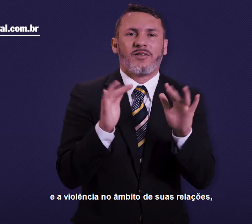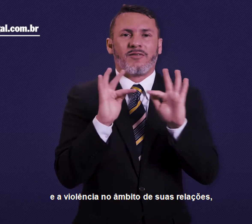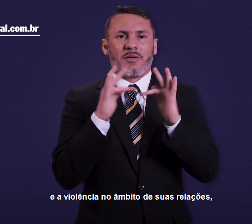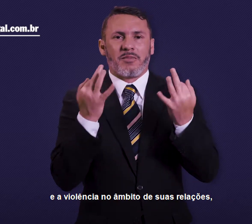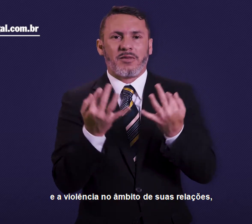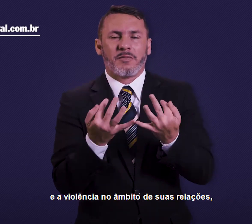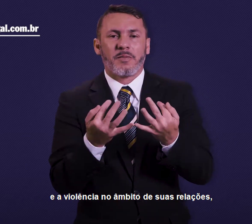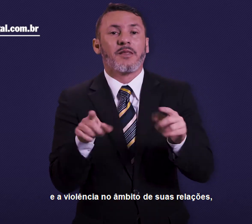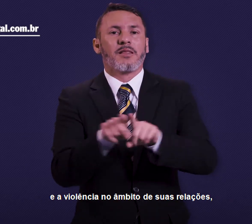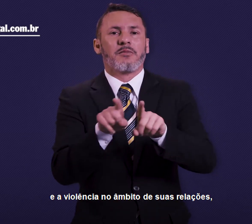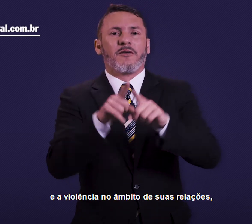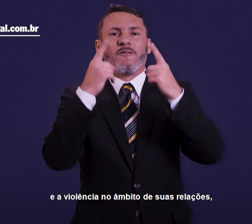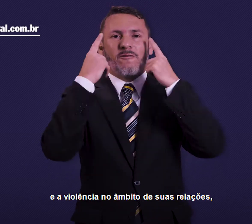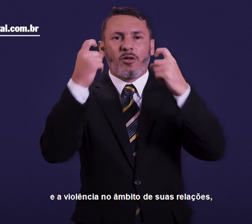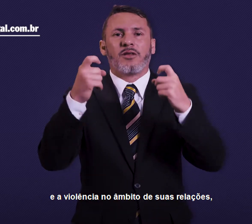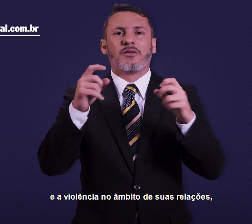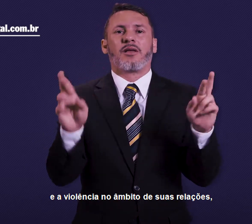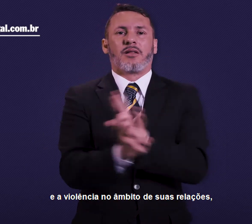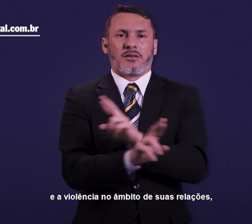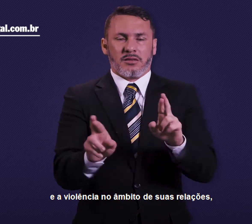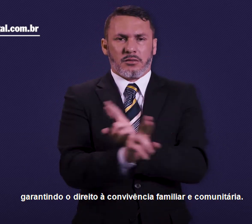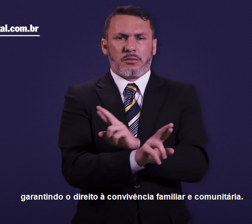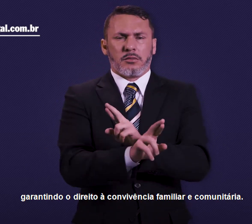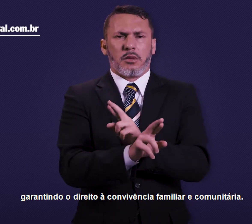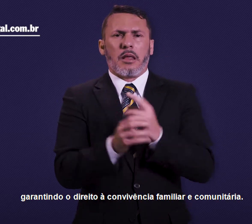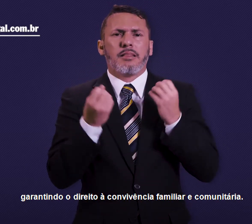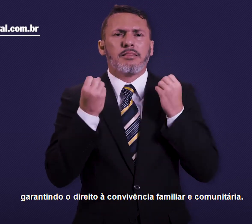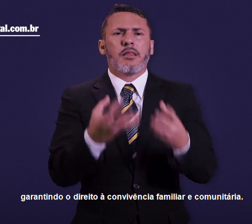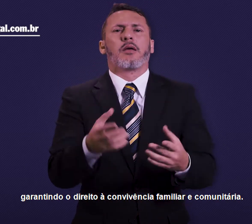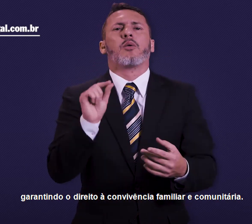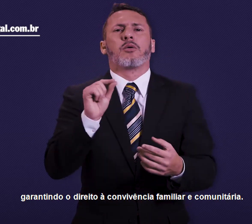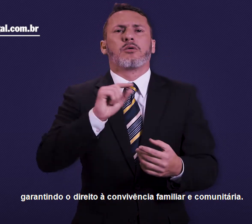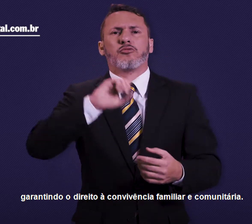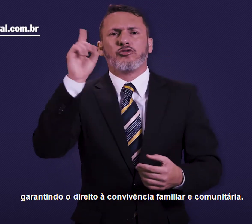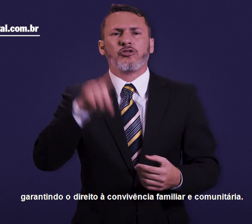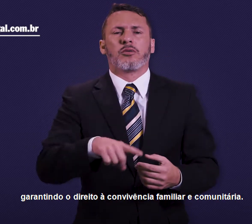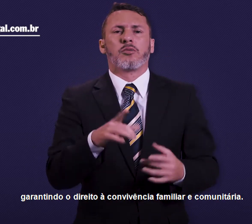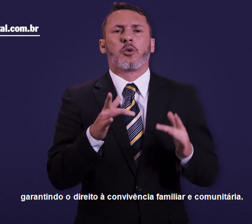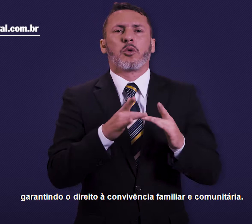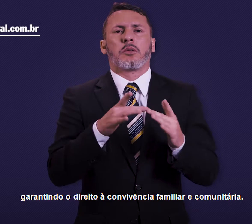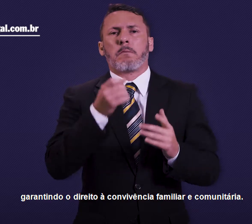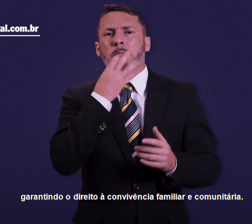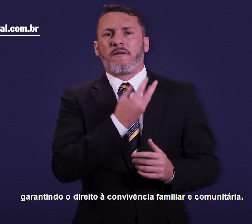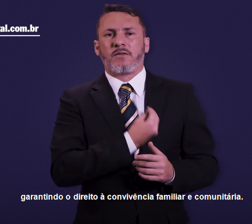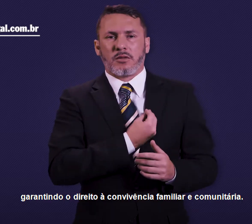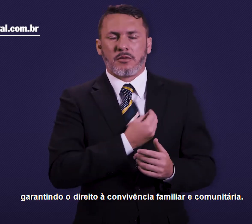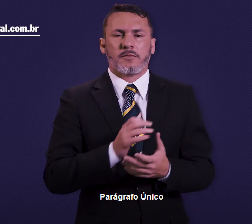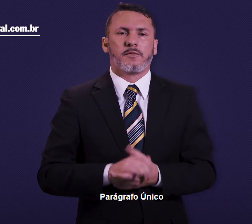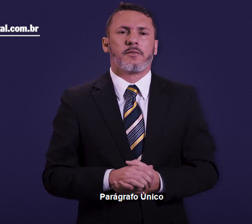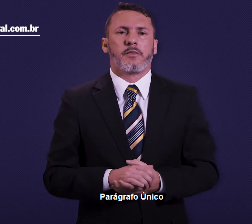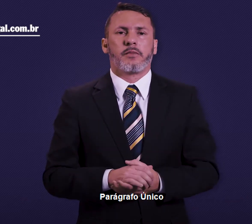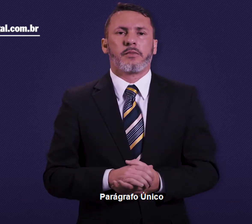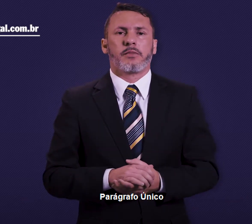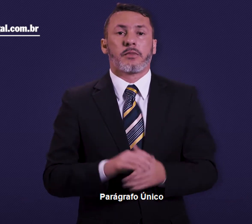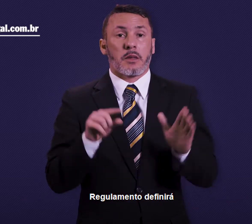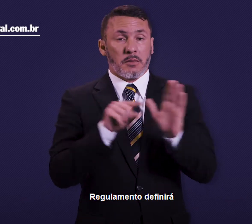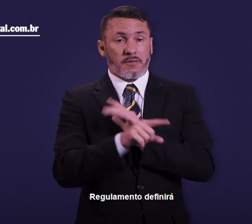a violência no âmbito de suas relações, garantindo o direito à convivência familiar e comunitária. Parágrafo único.